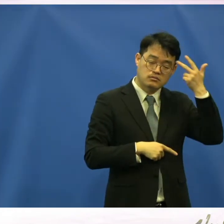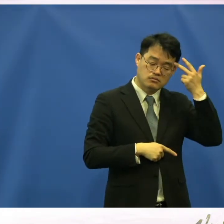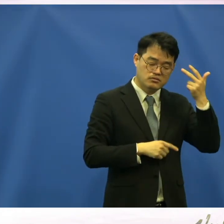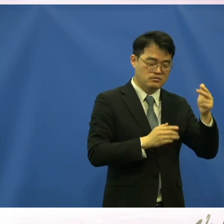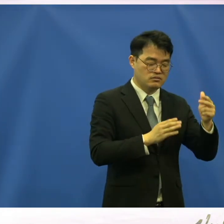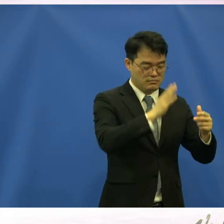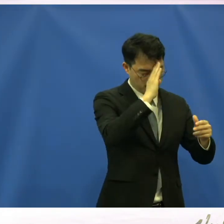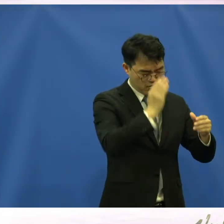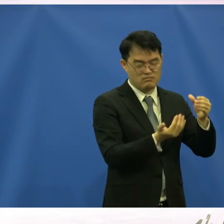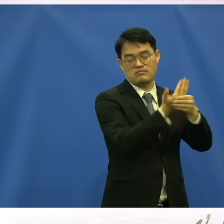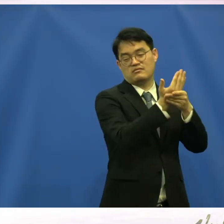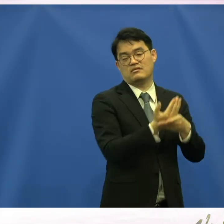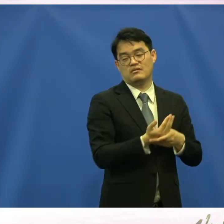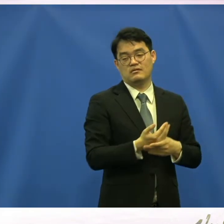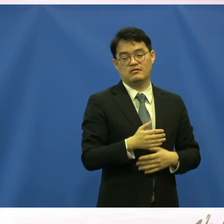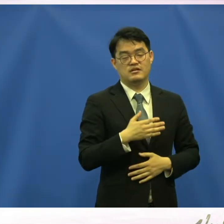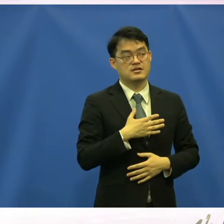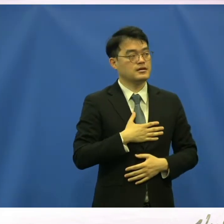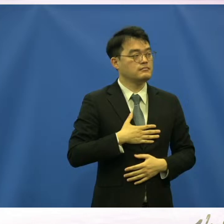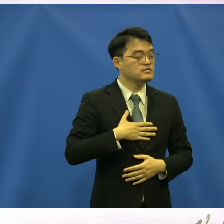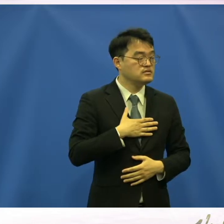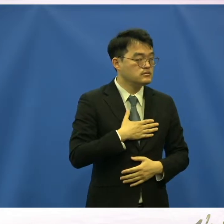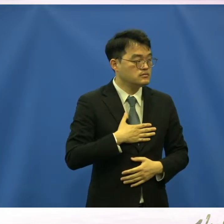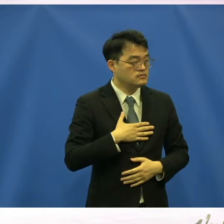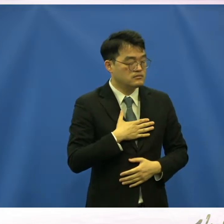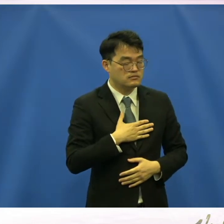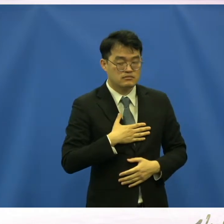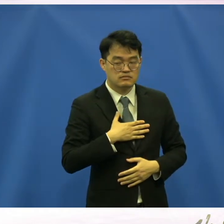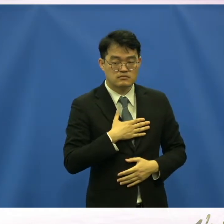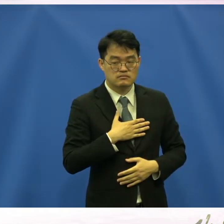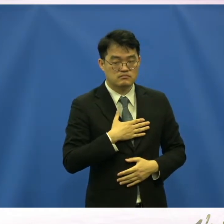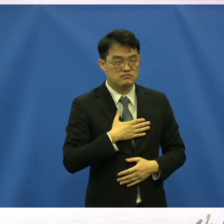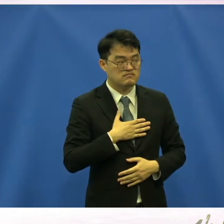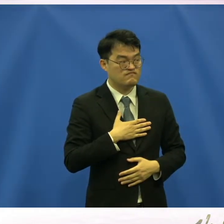자기 감정에만 몰두해 보세요.